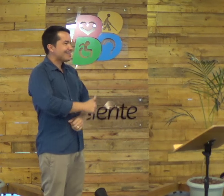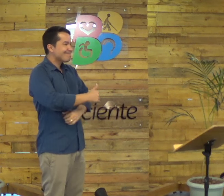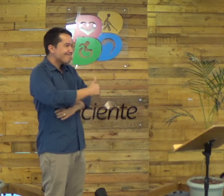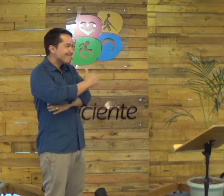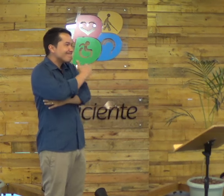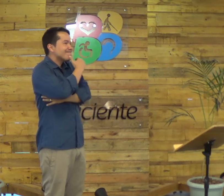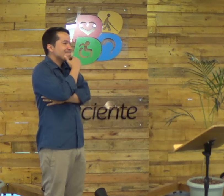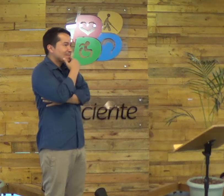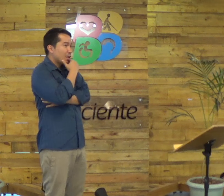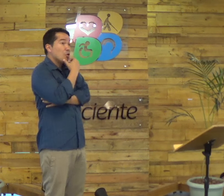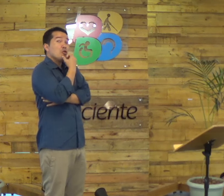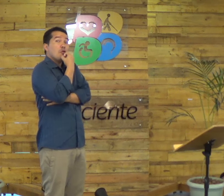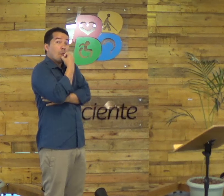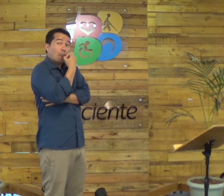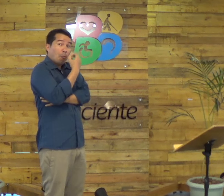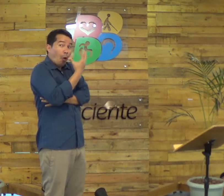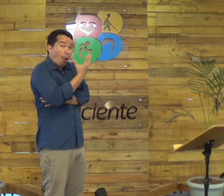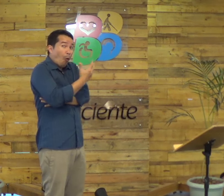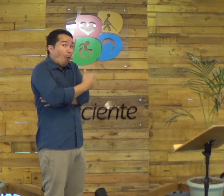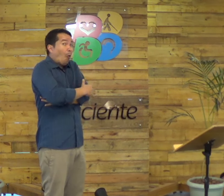Ah, é? Que legal, que bom.